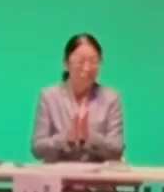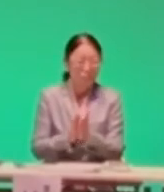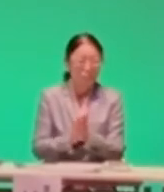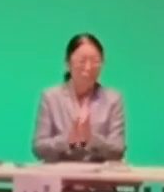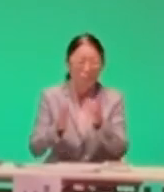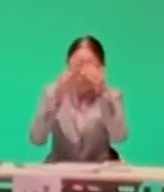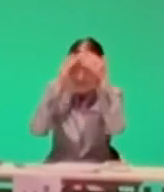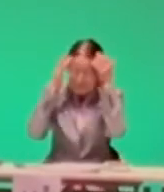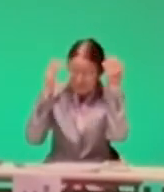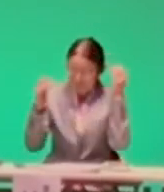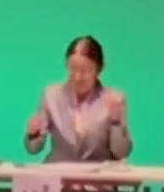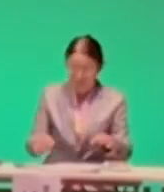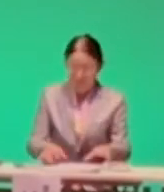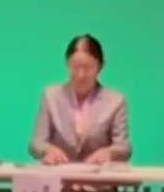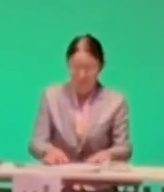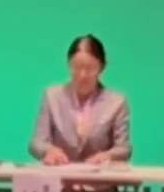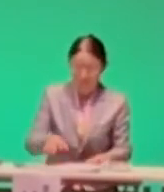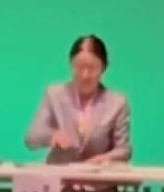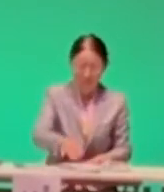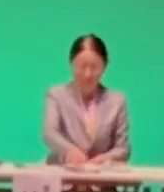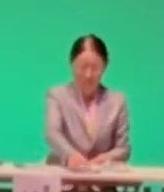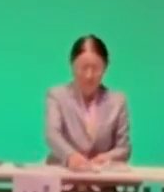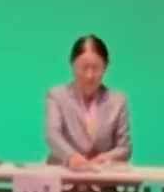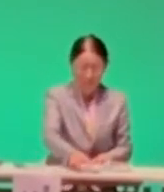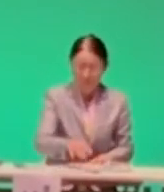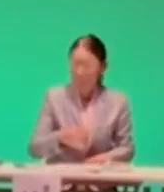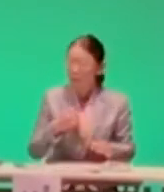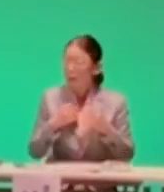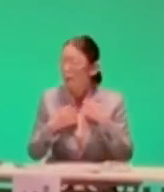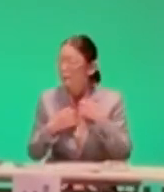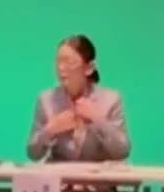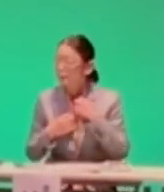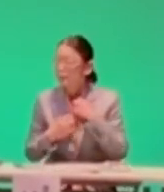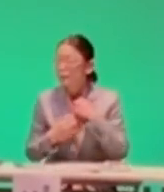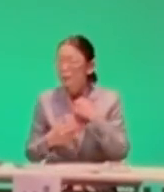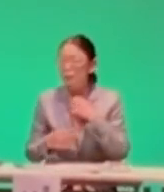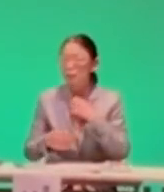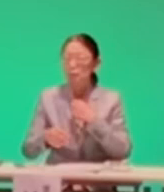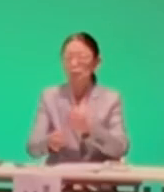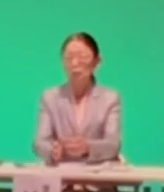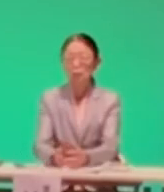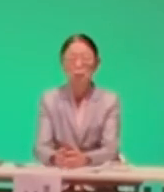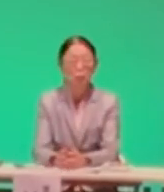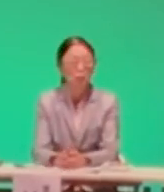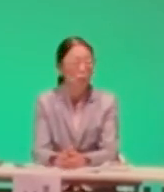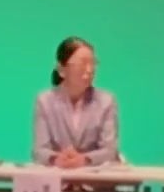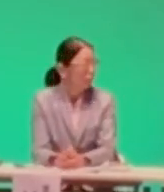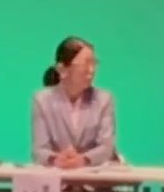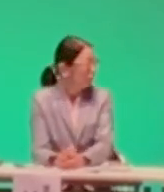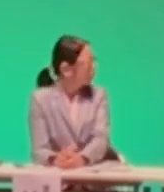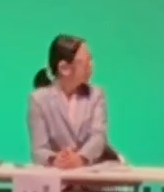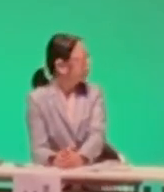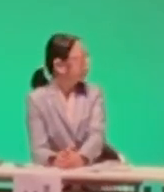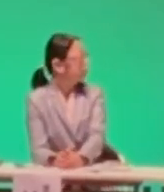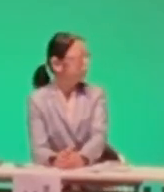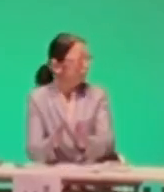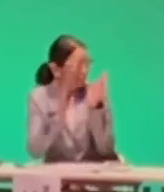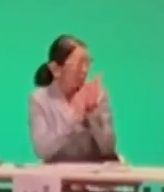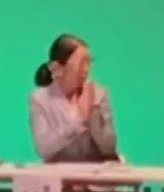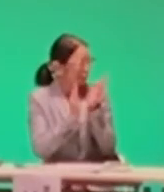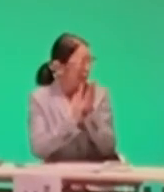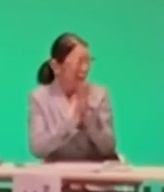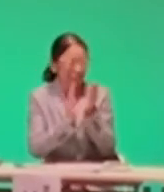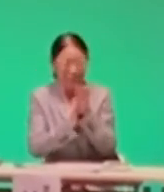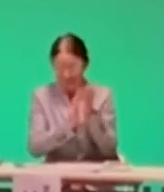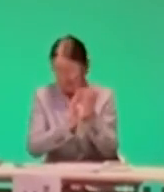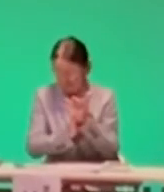そして最後に神戸新聞社編集局局次長、西海悦子様です。